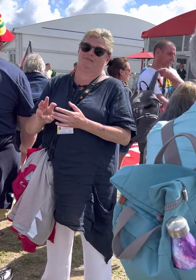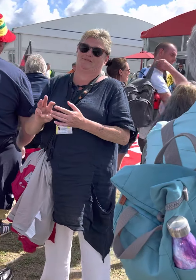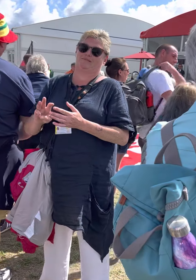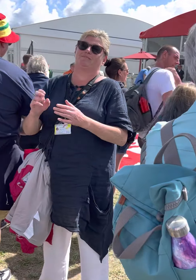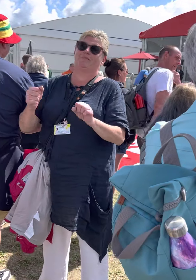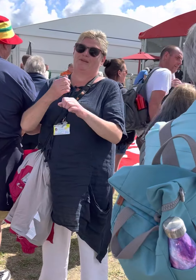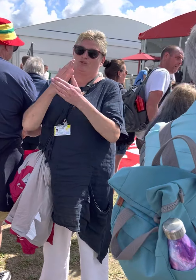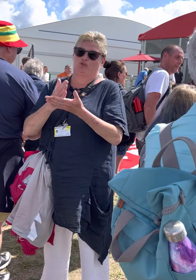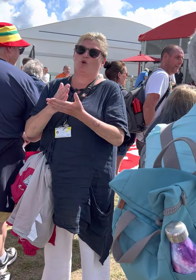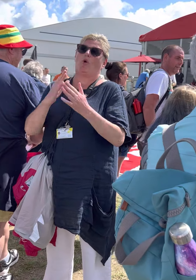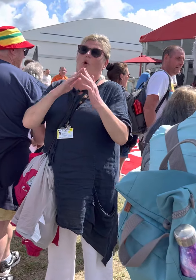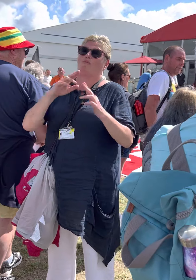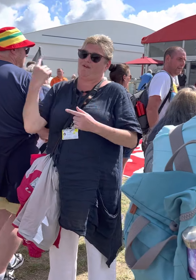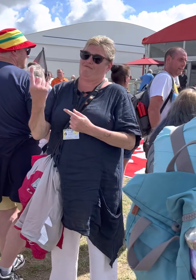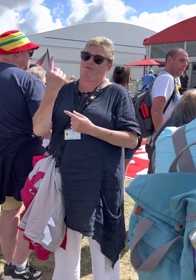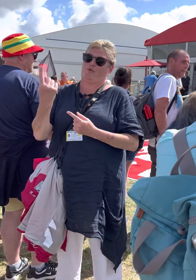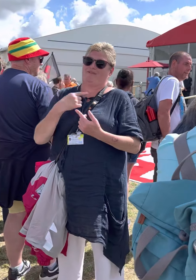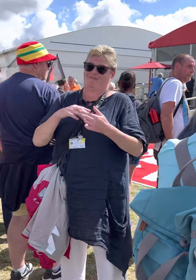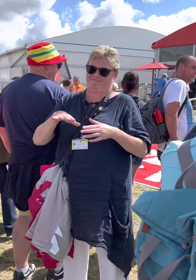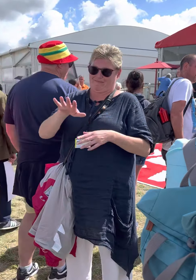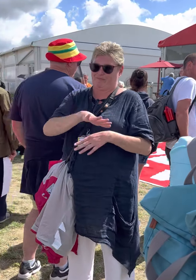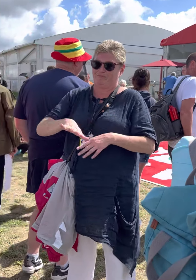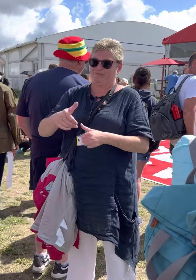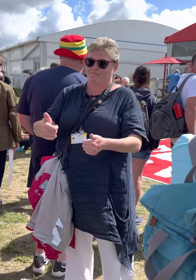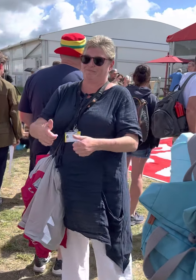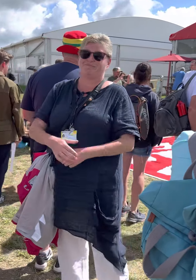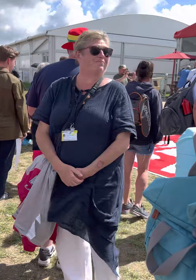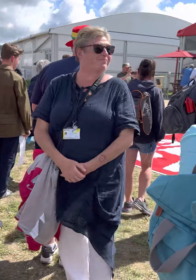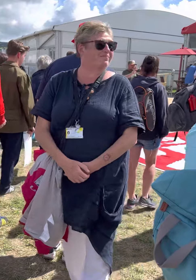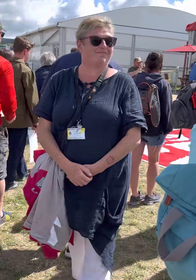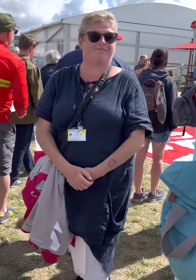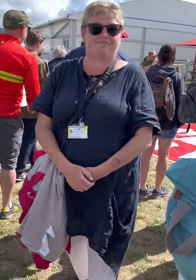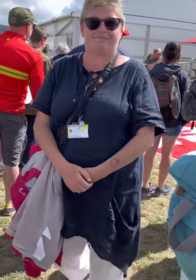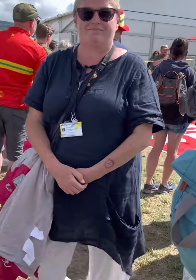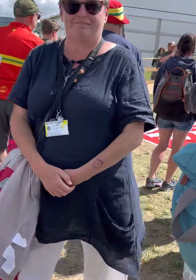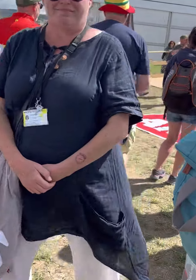a sicrhau cartref i bawb ym mhob cymuned.